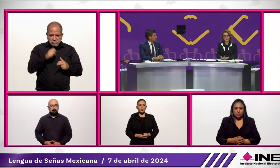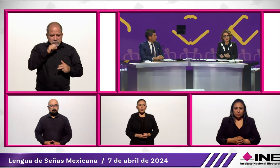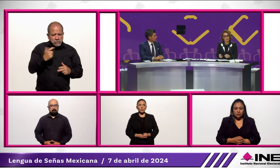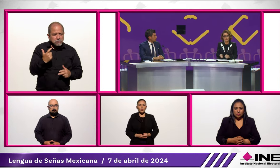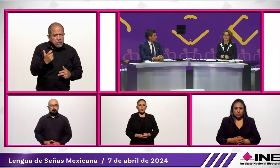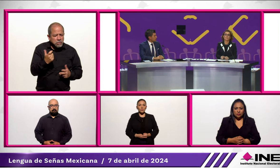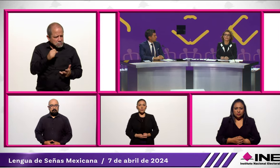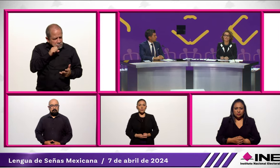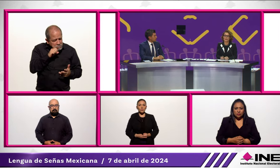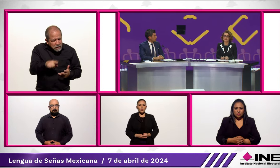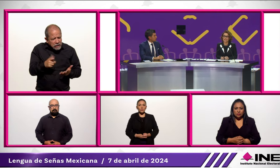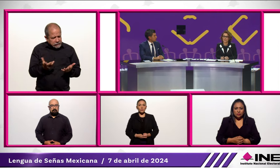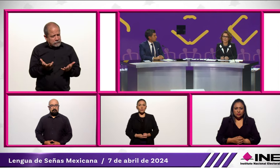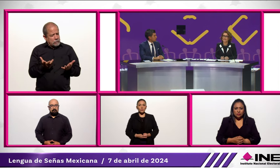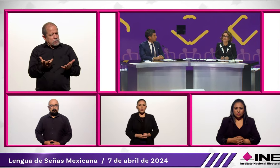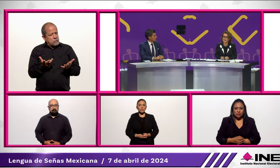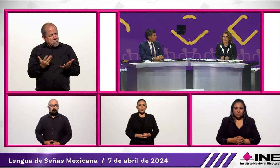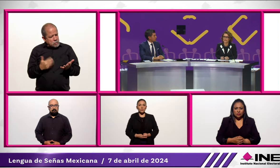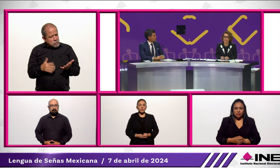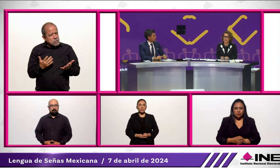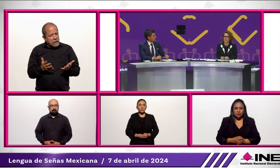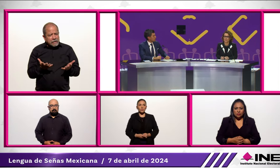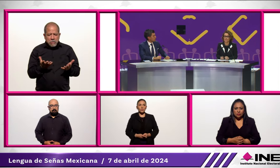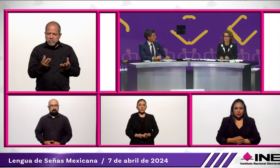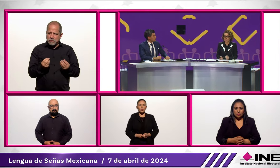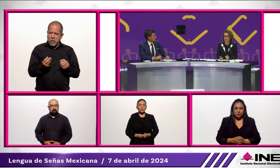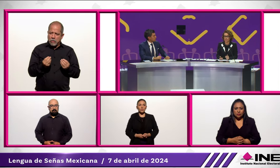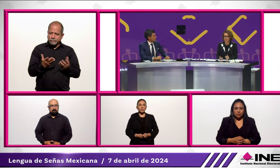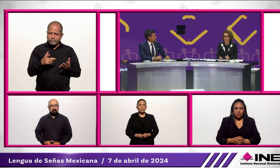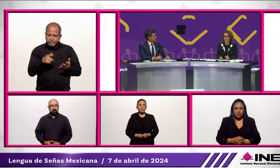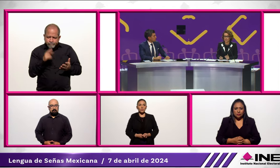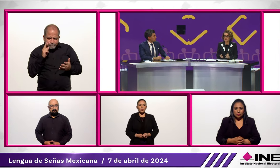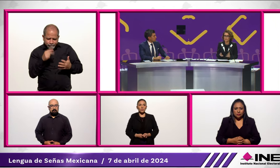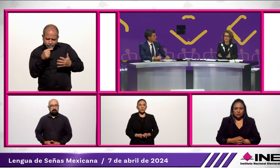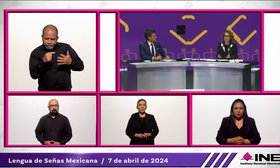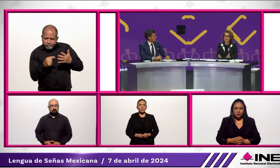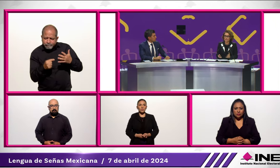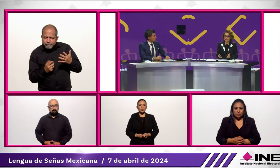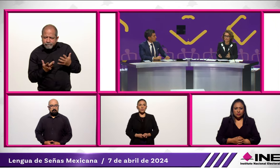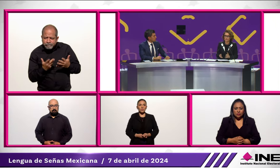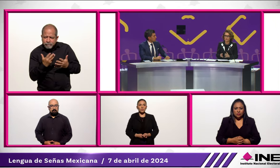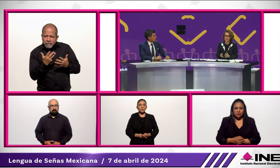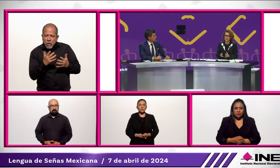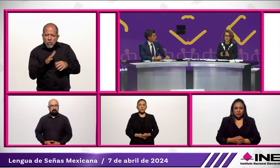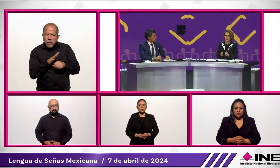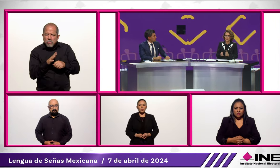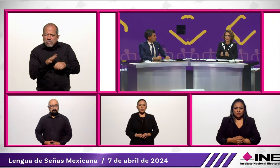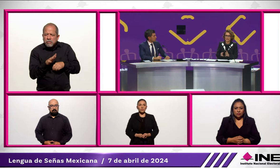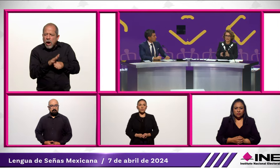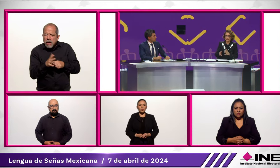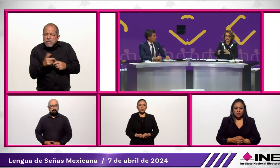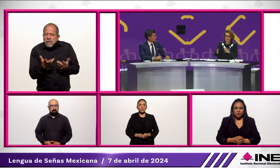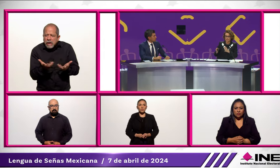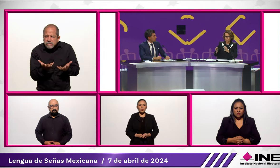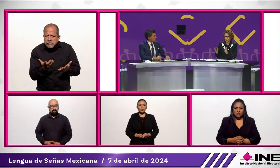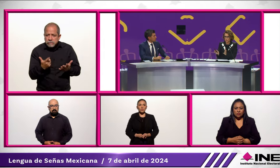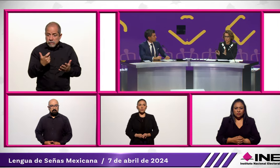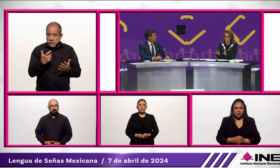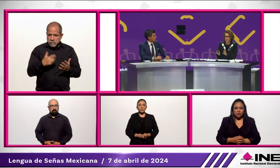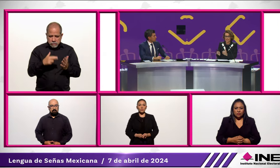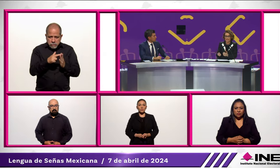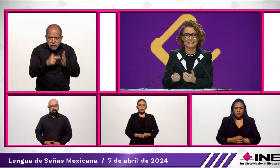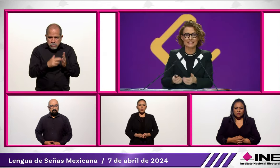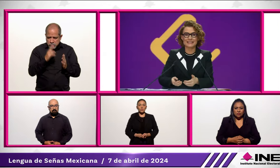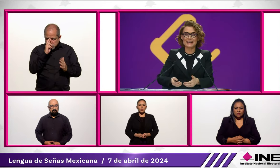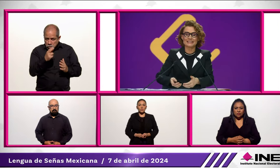pero tenemos muchas preguntas que hablan de qué va a hacerse con las armas de fuego, cómo piensan controlarlas, porque no es solamente la violencia entre los